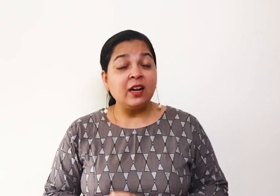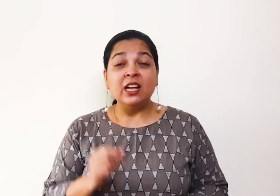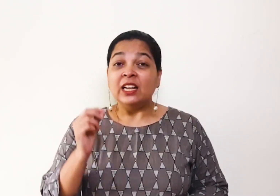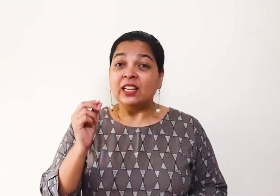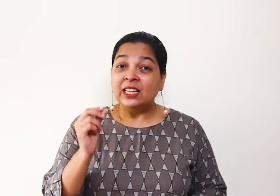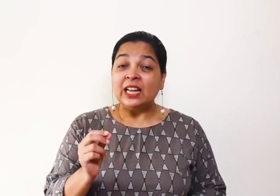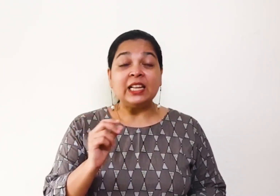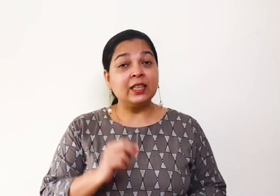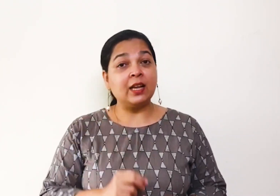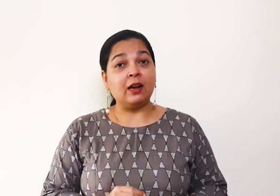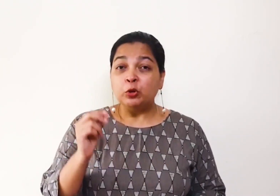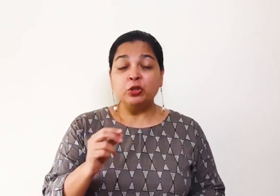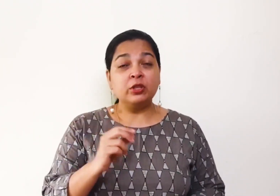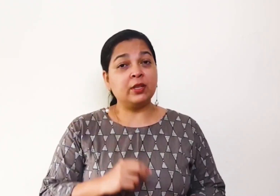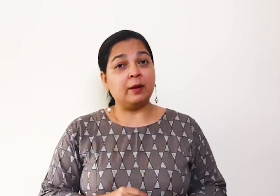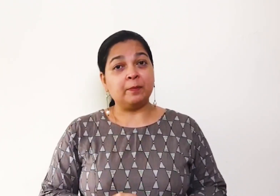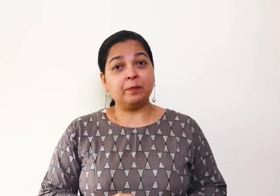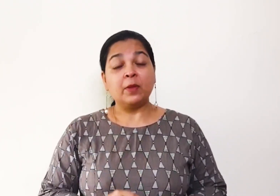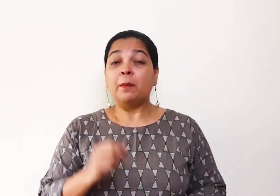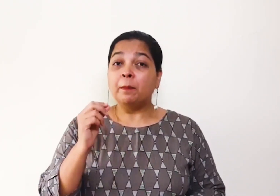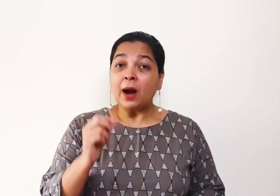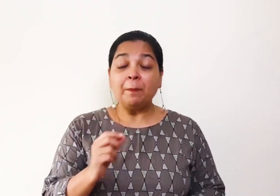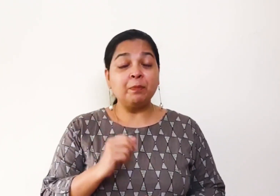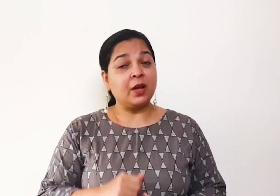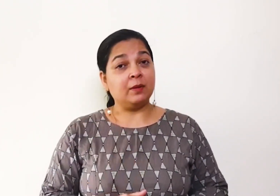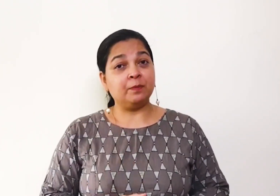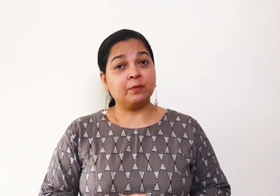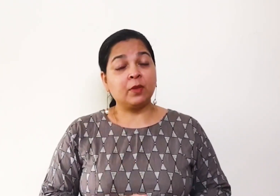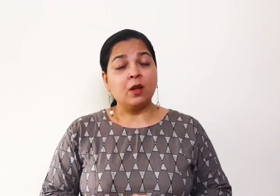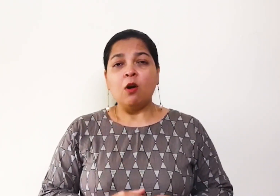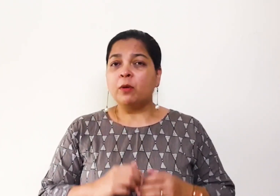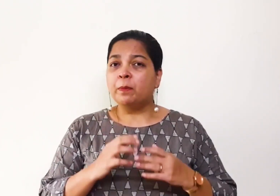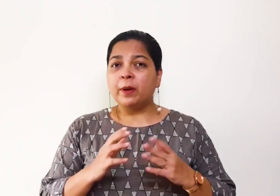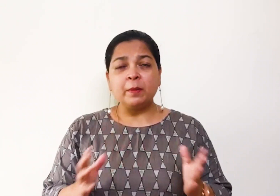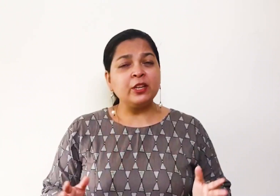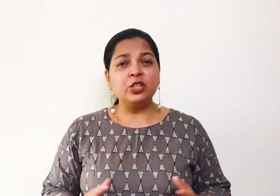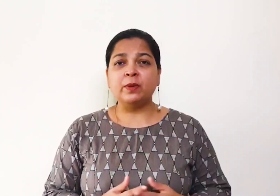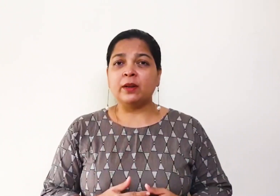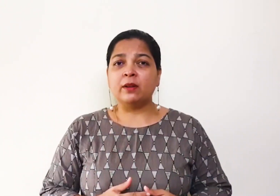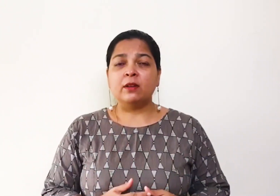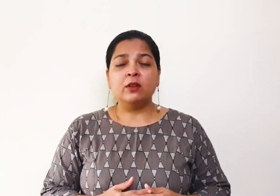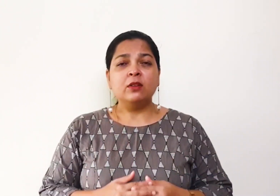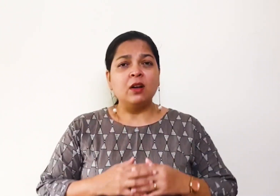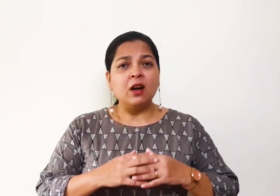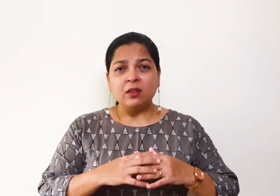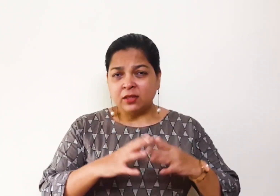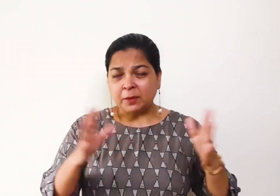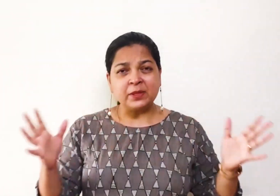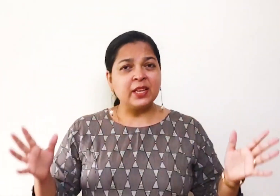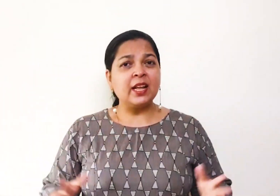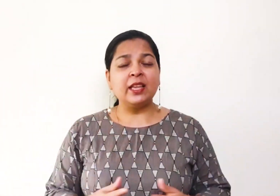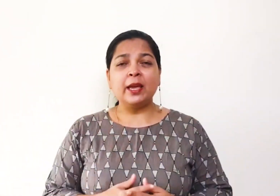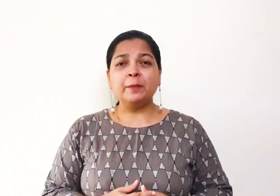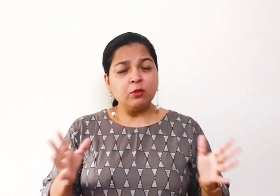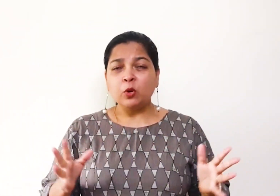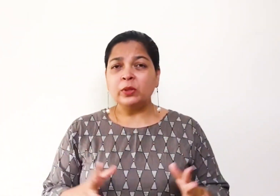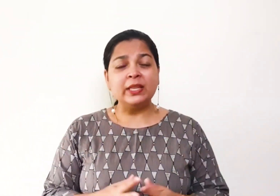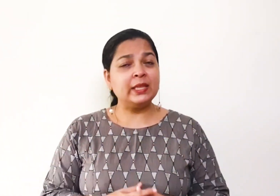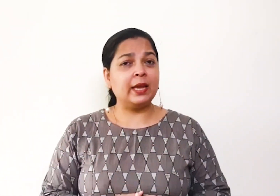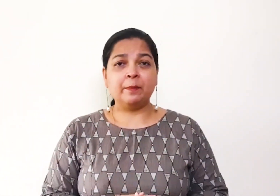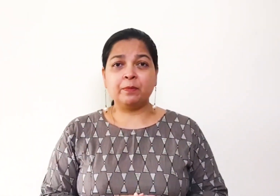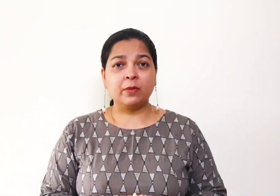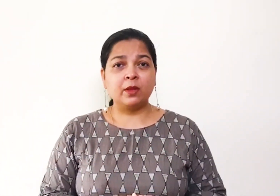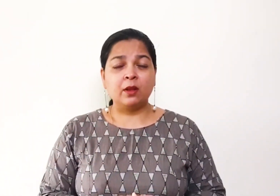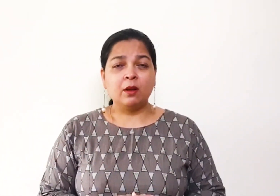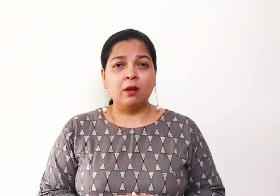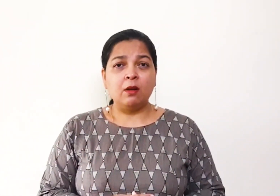ଭୁଲ ଥିଲା, ଦୁଷ୍ଟାମୀ ଥିଲା, ପାପ ଥିଲା। ଆଉ ସମସ୍ତଙ୍କ ପ୍ରତି ପରମେଶ୍ୱର କ୍ରୋଧିତ